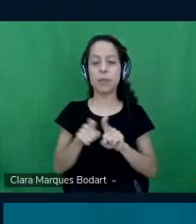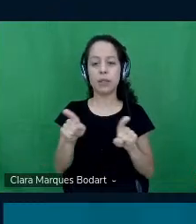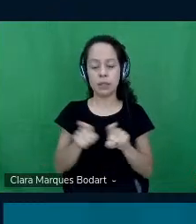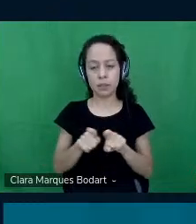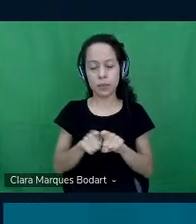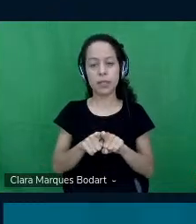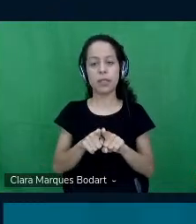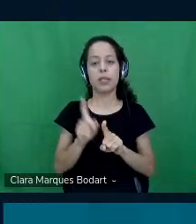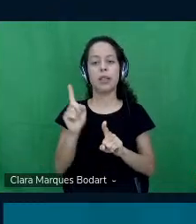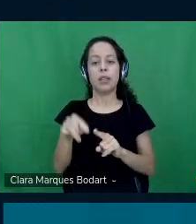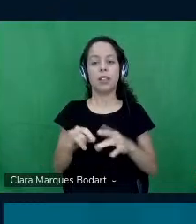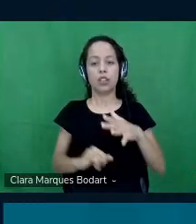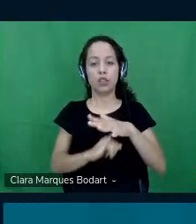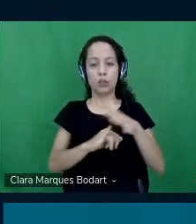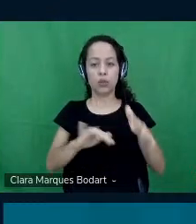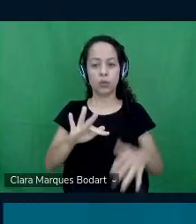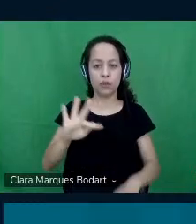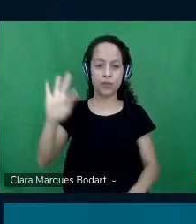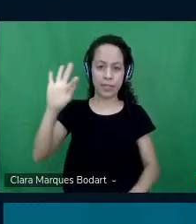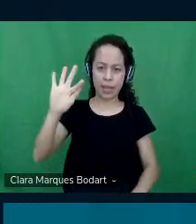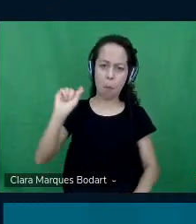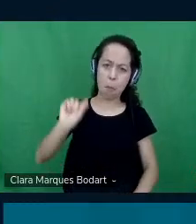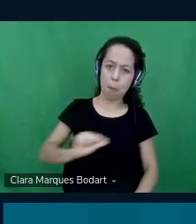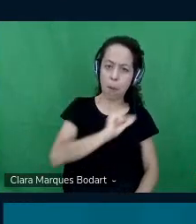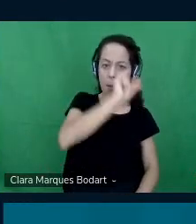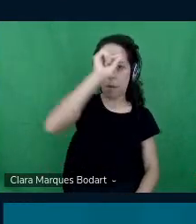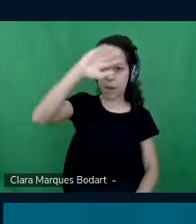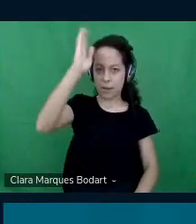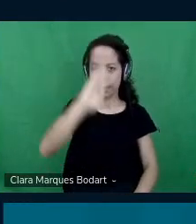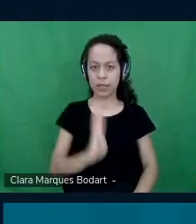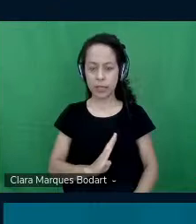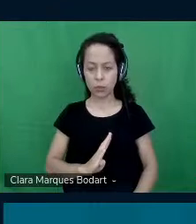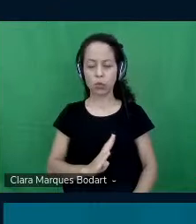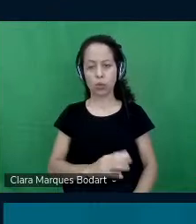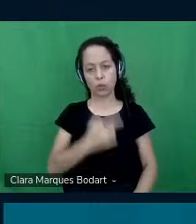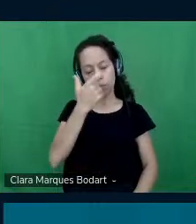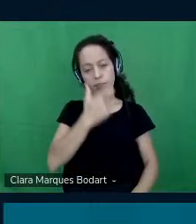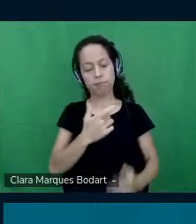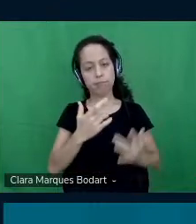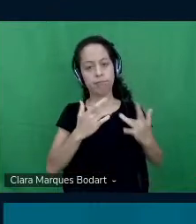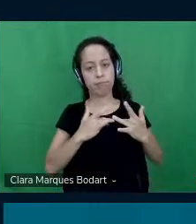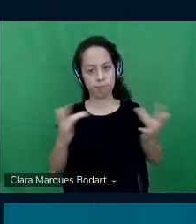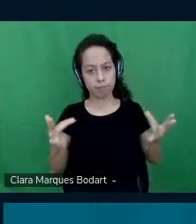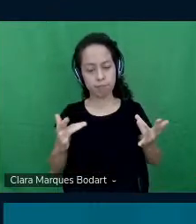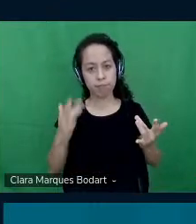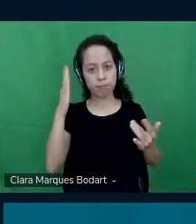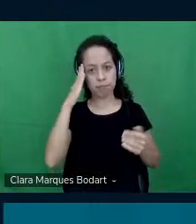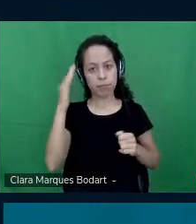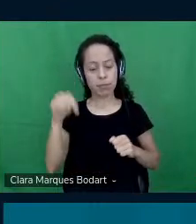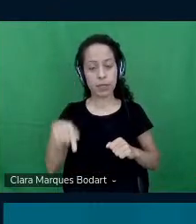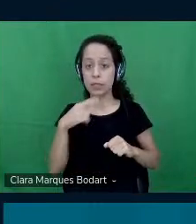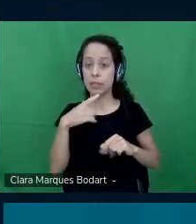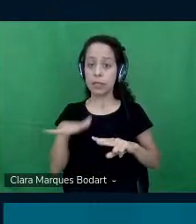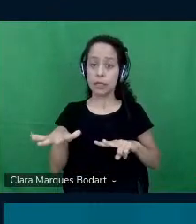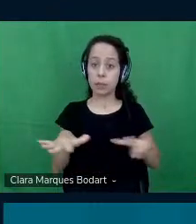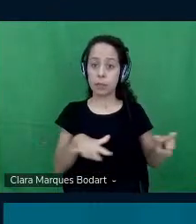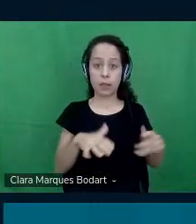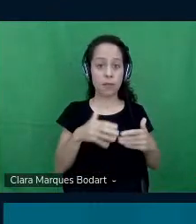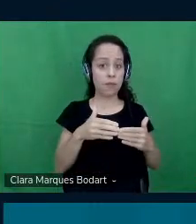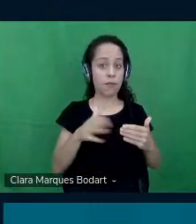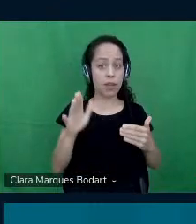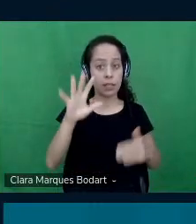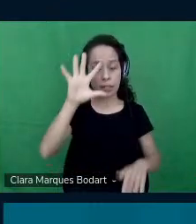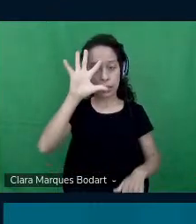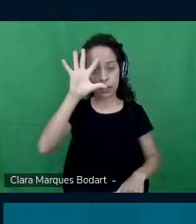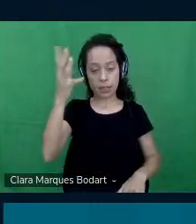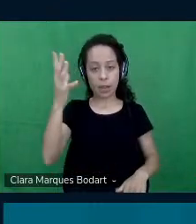institutos federais e sabendo que nesta semana agora serão decididas aí, né,